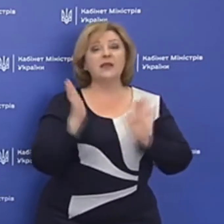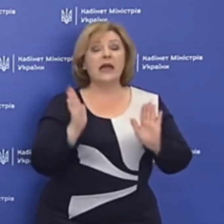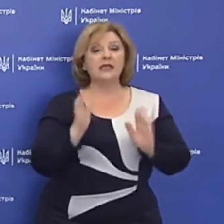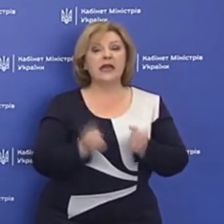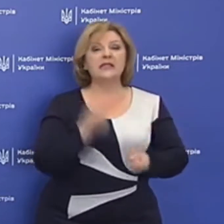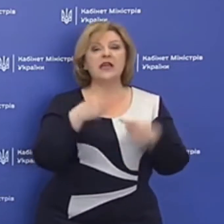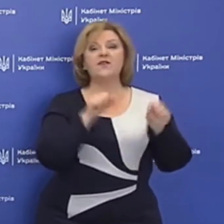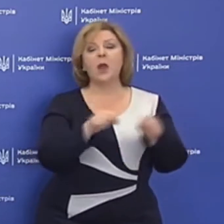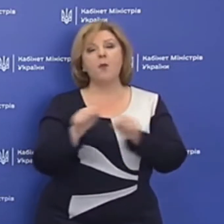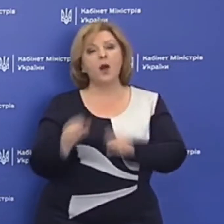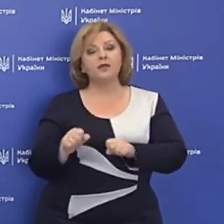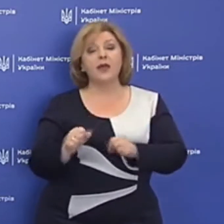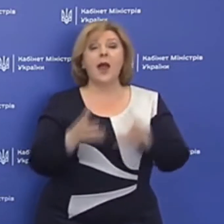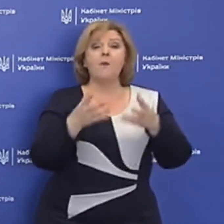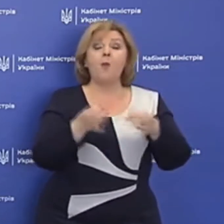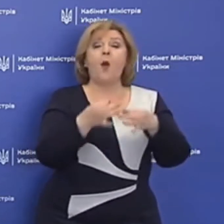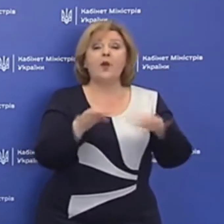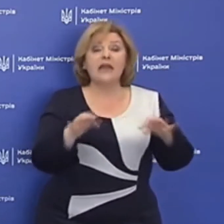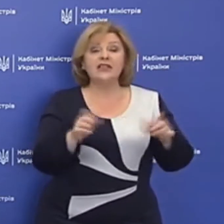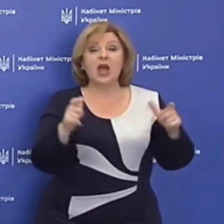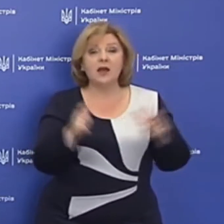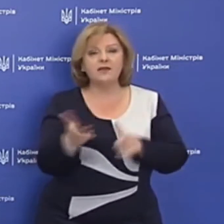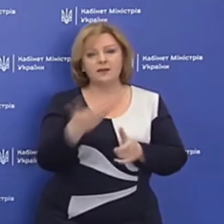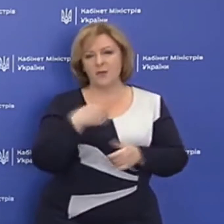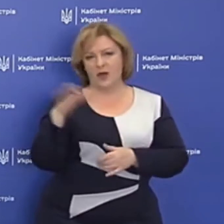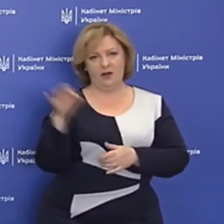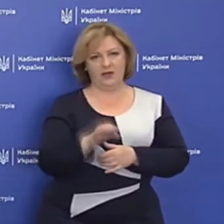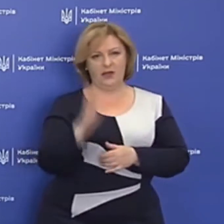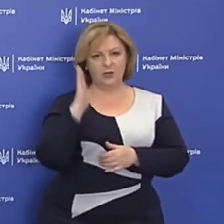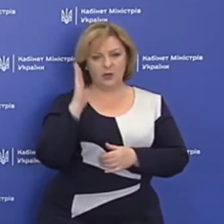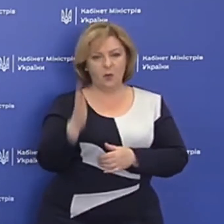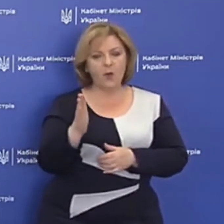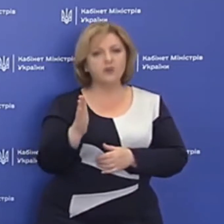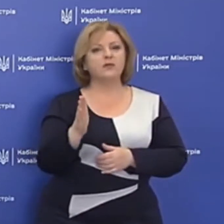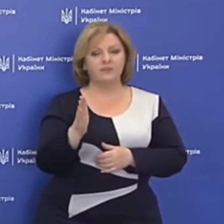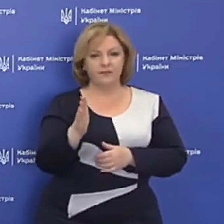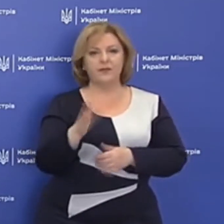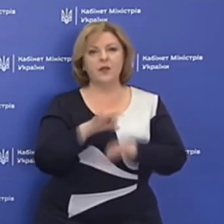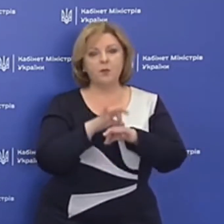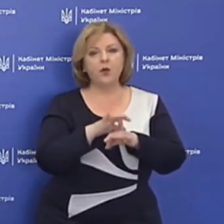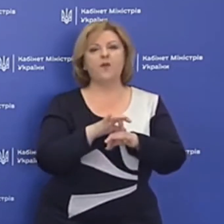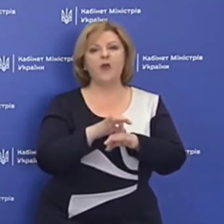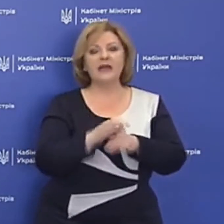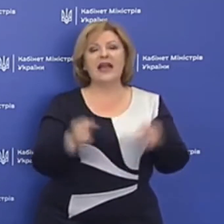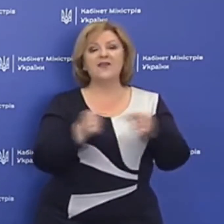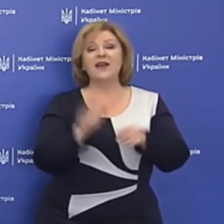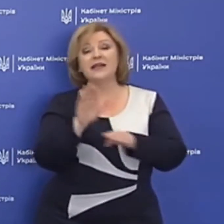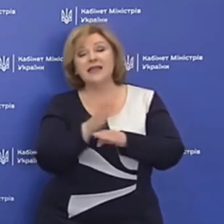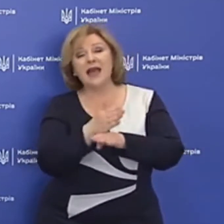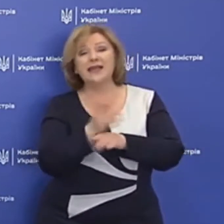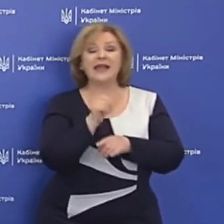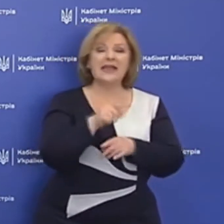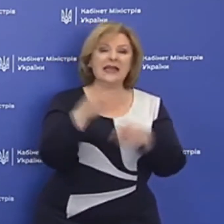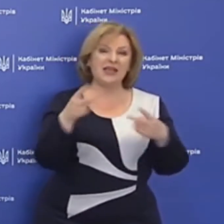з'являється можливість пом'якшення карантину, ми одразу будемо проводити відповідне зняття тих чи